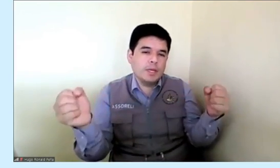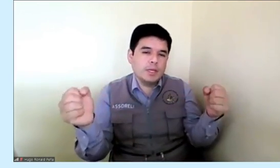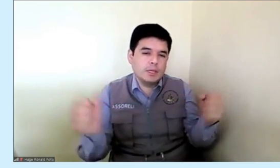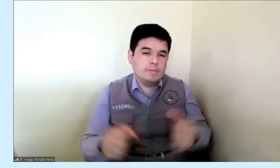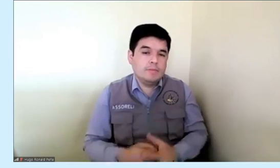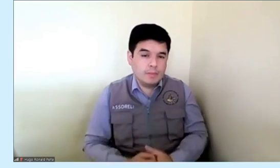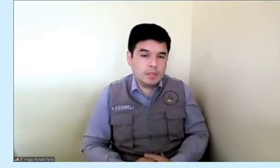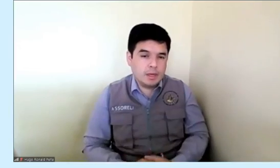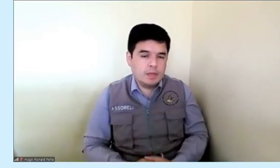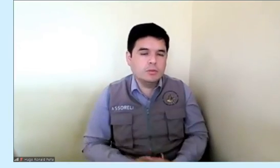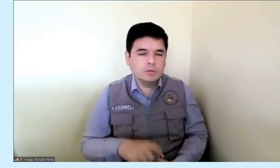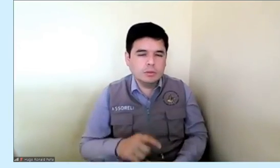juntos y se distancian.